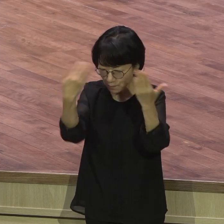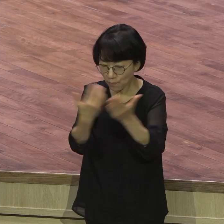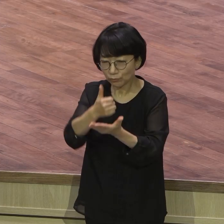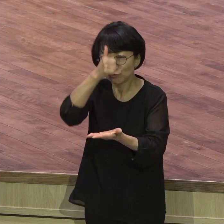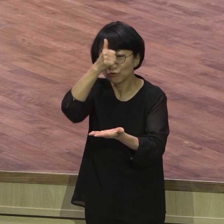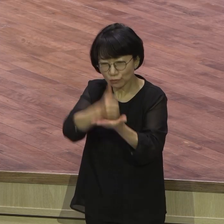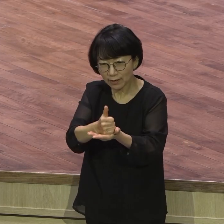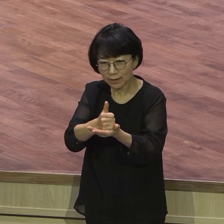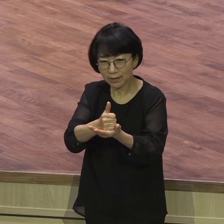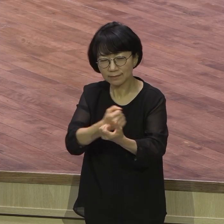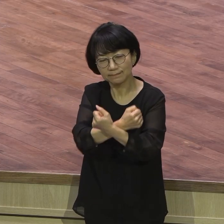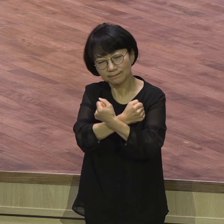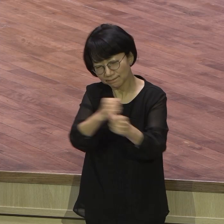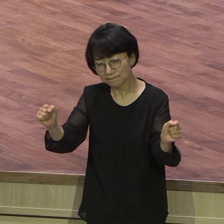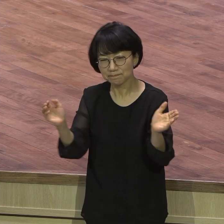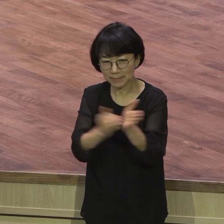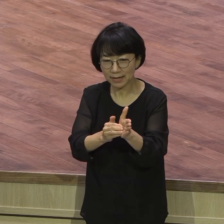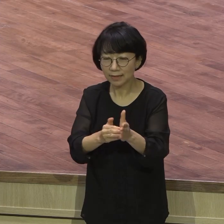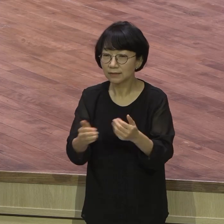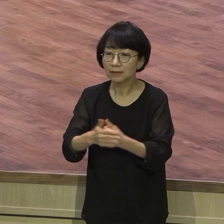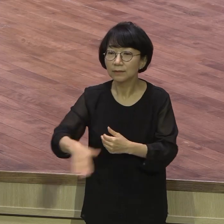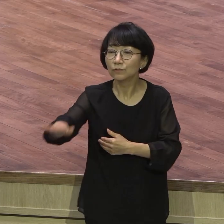그래서 우리는 누구냐 어인이에요. 어인